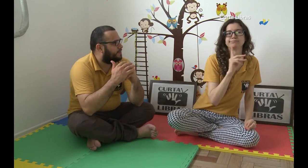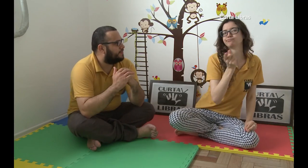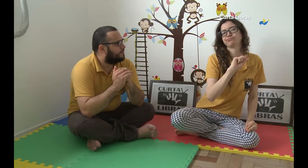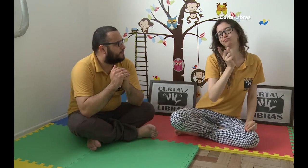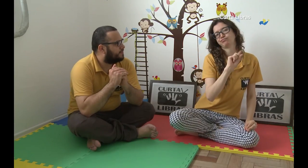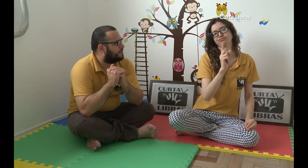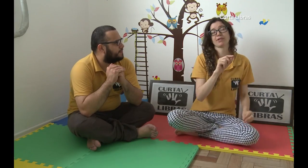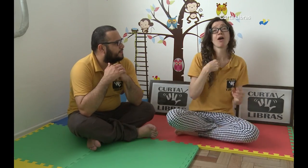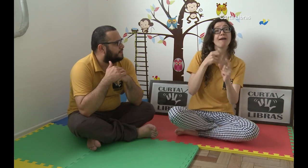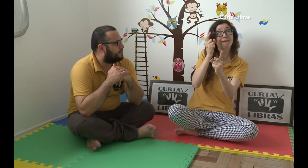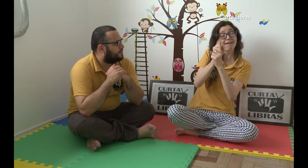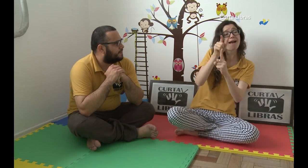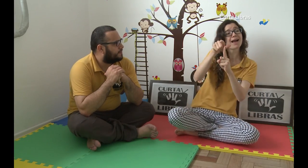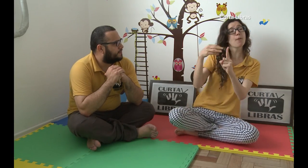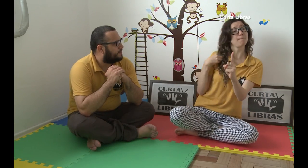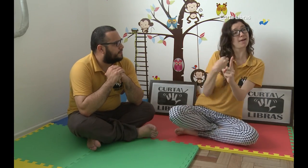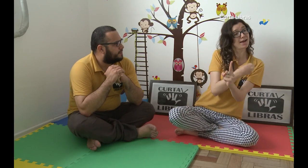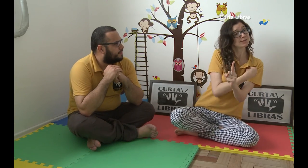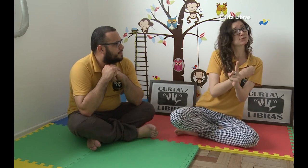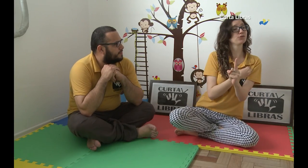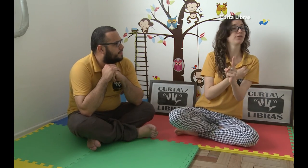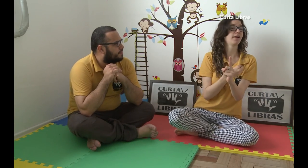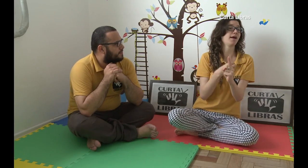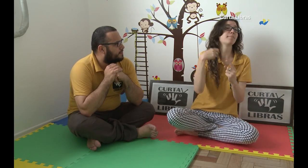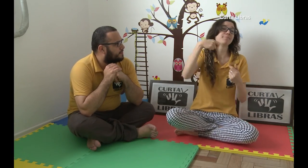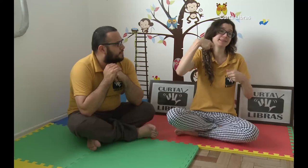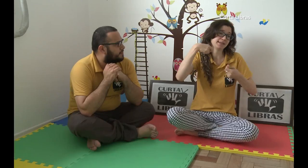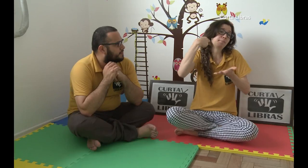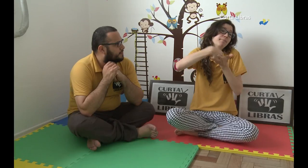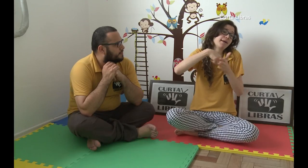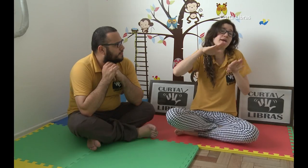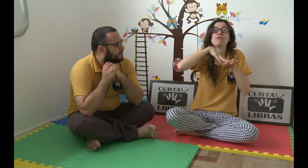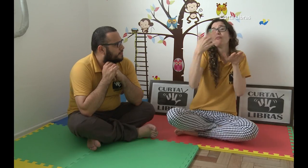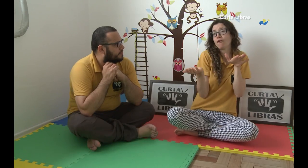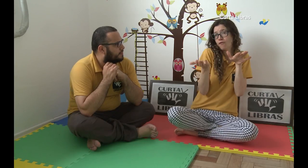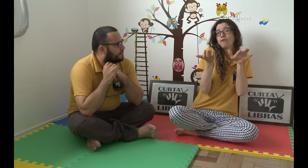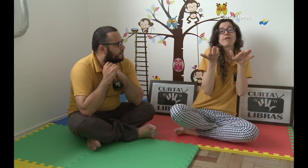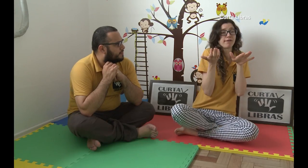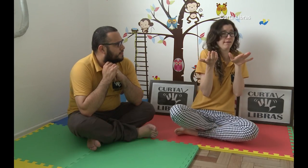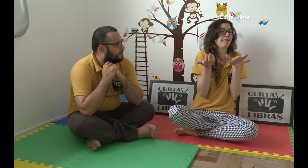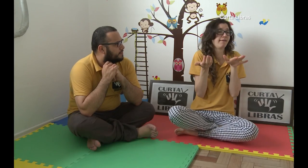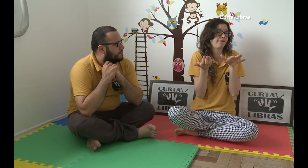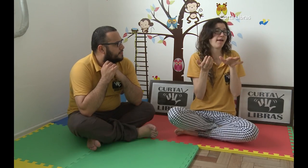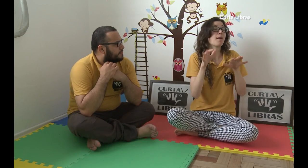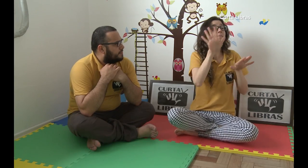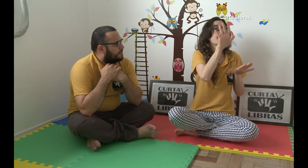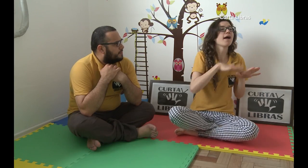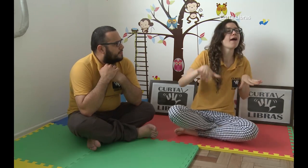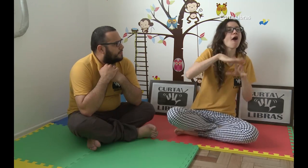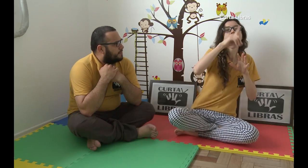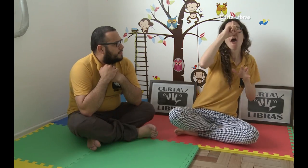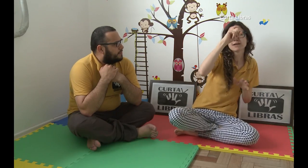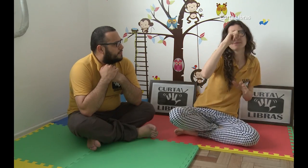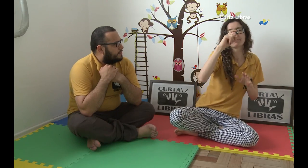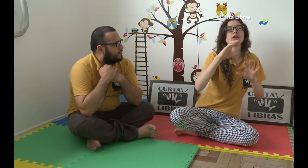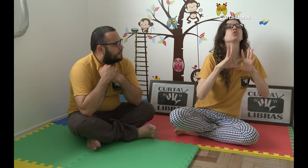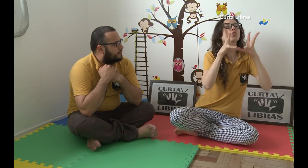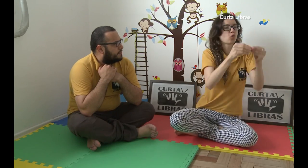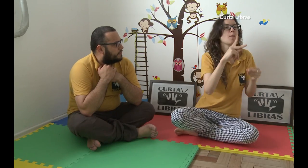A maioria das coisas Como o hospital O plano cobre Mas o médico O profissional Que faz o parto humanizado